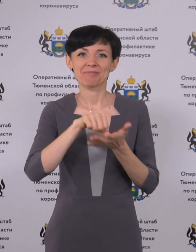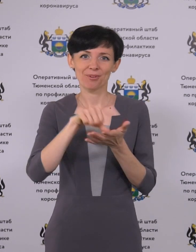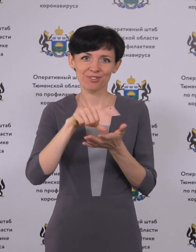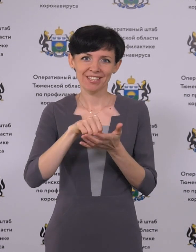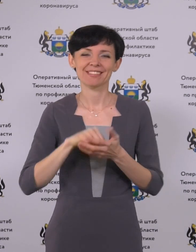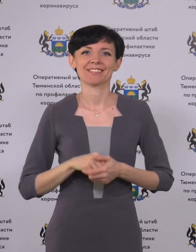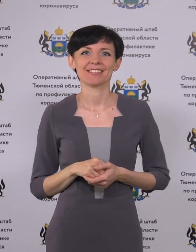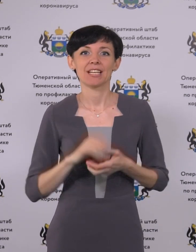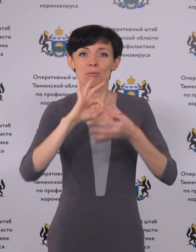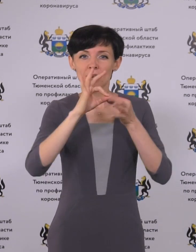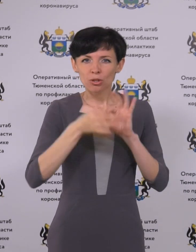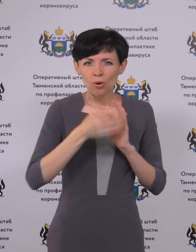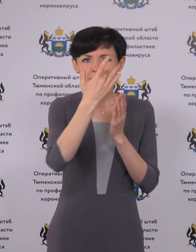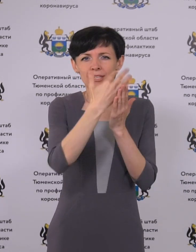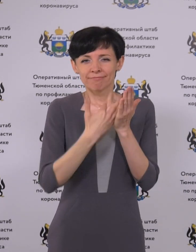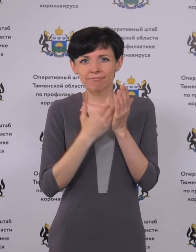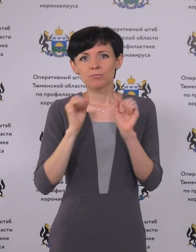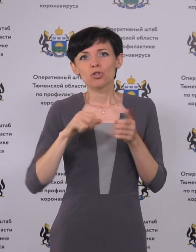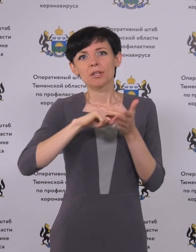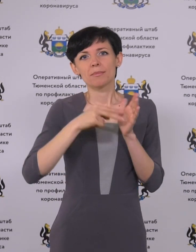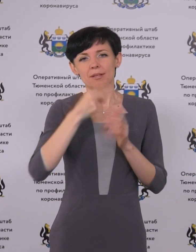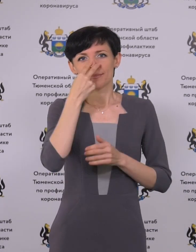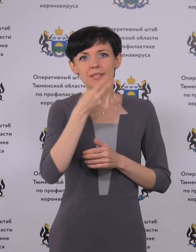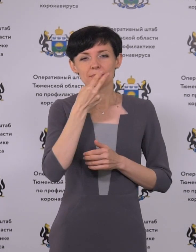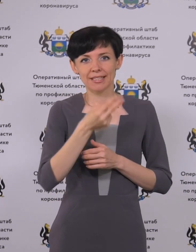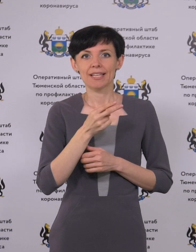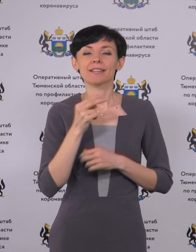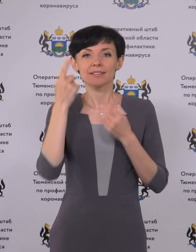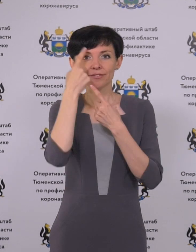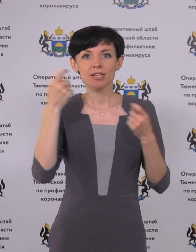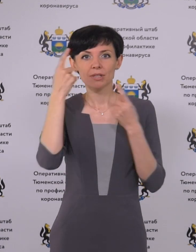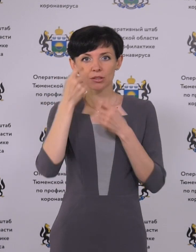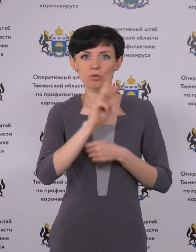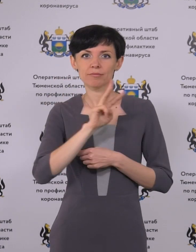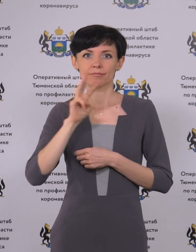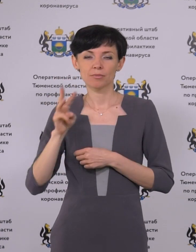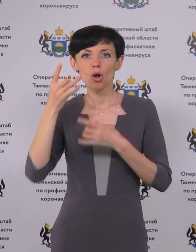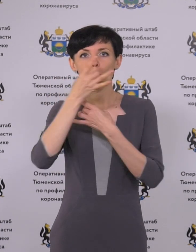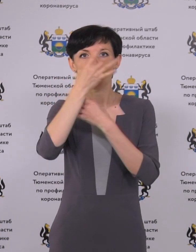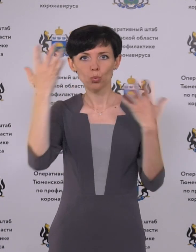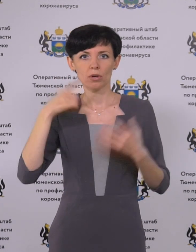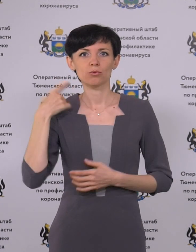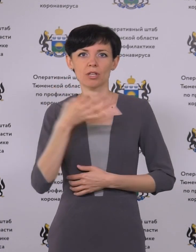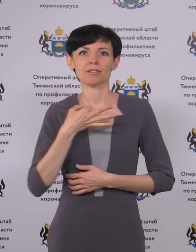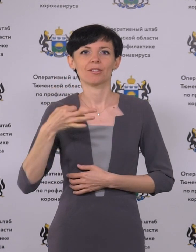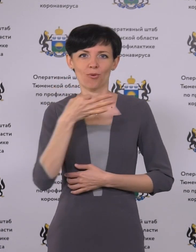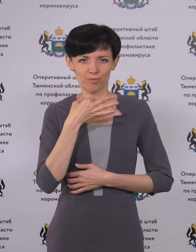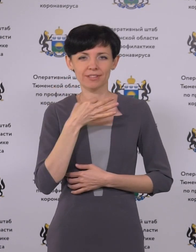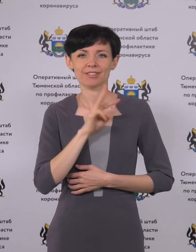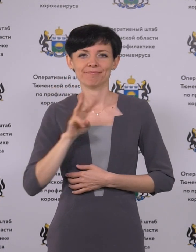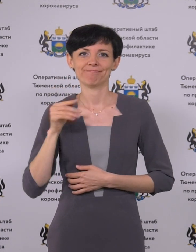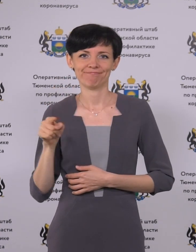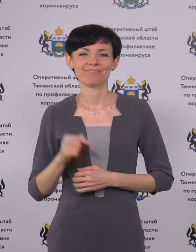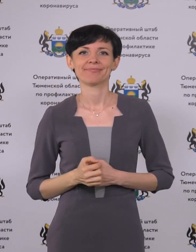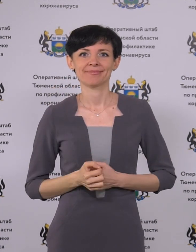информацию о мероприятиях план мероприятий вы можете посмотреть на информационном портале культура тюменской области приглашаю всех